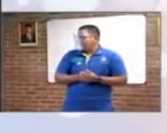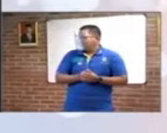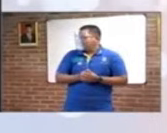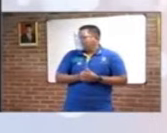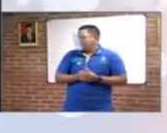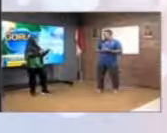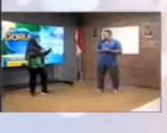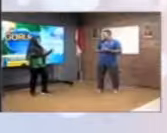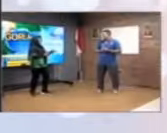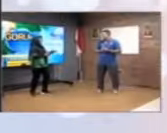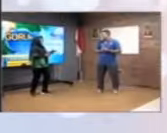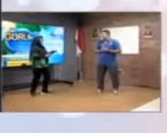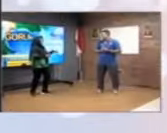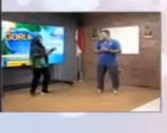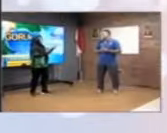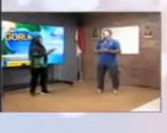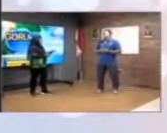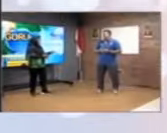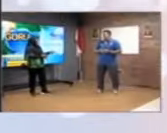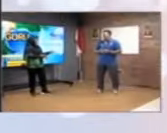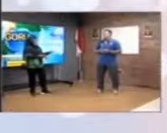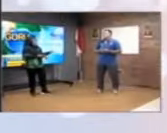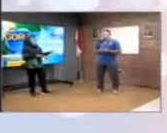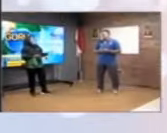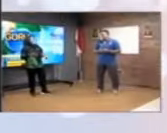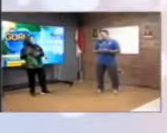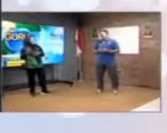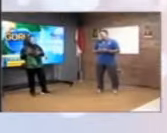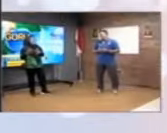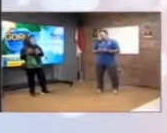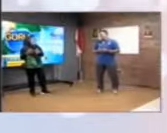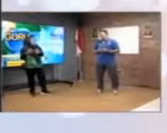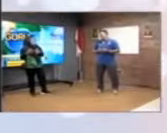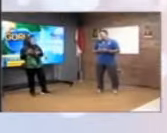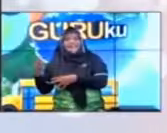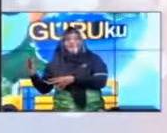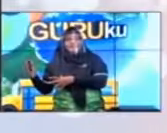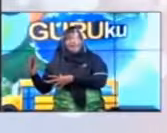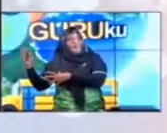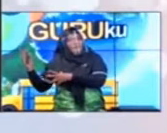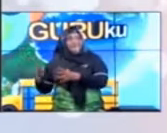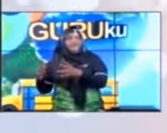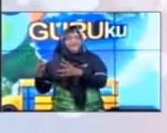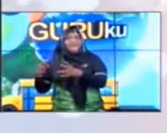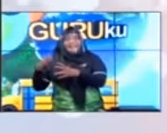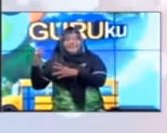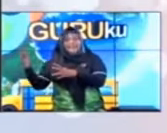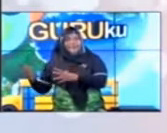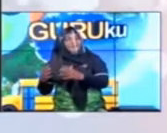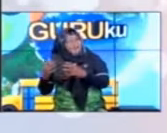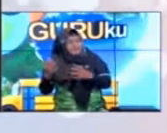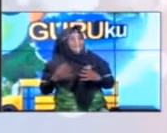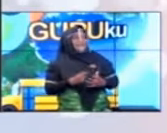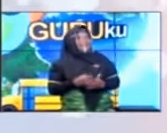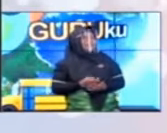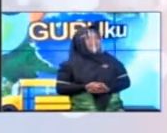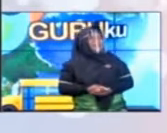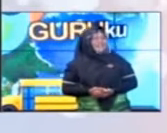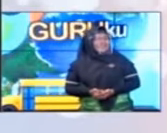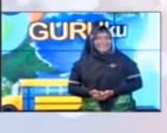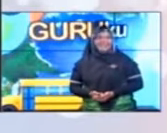menyesuaikan. Apabila adanya palang tunggal bisa menggunakan palang tunggal. Bagus, apabila adanya gawang atau sebagainya bisa